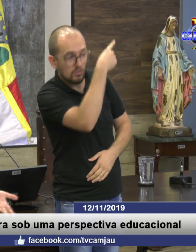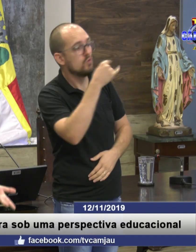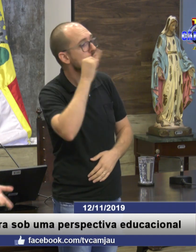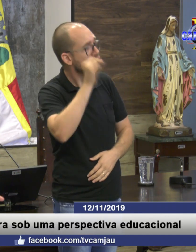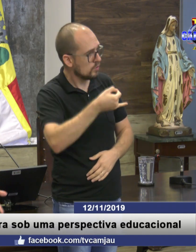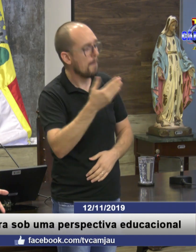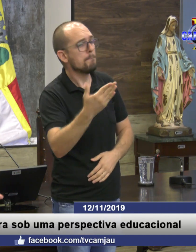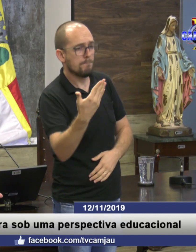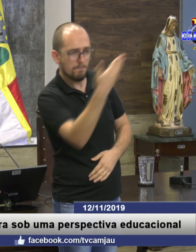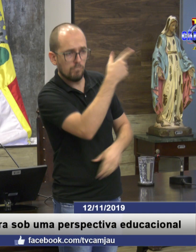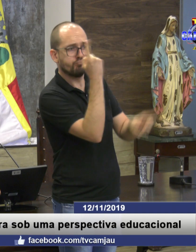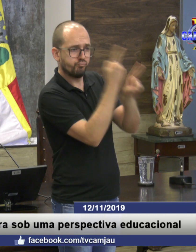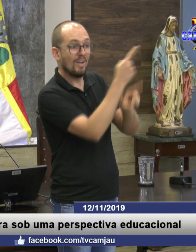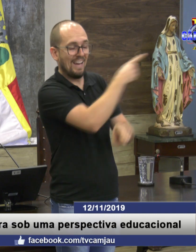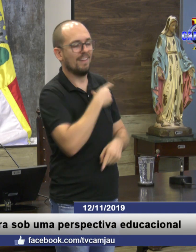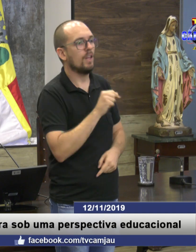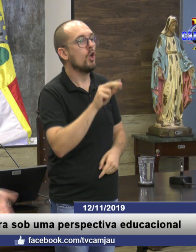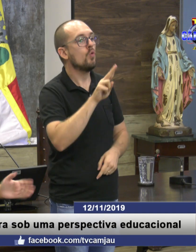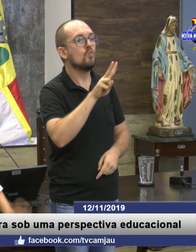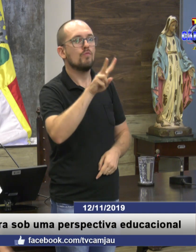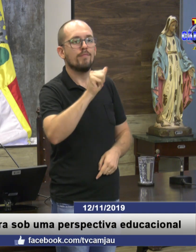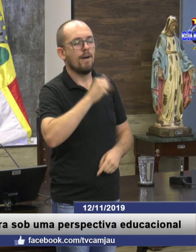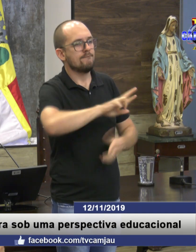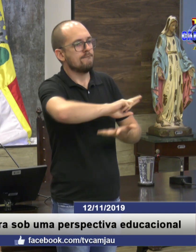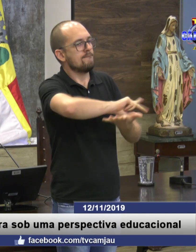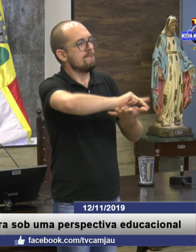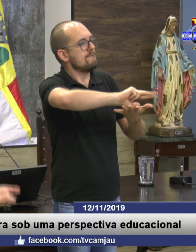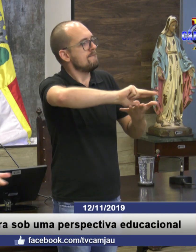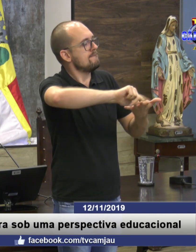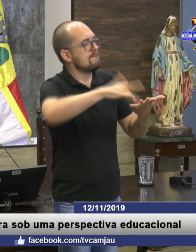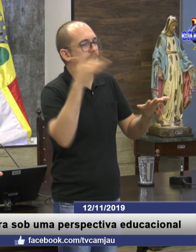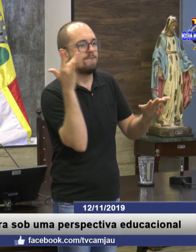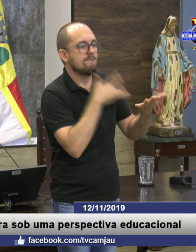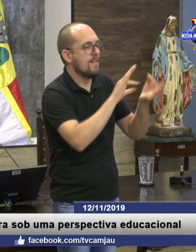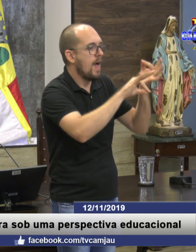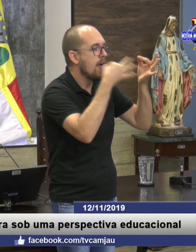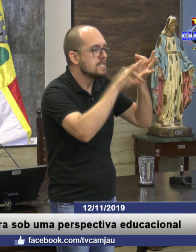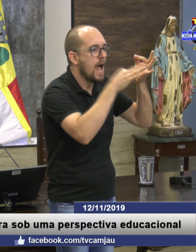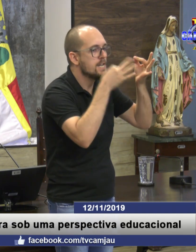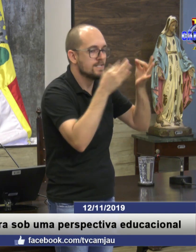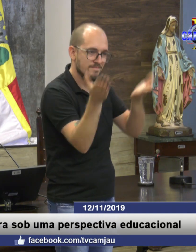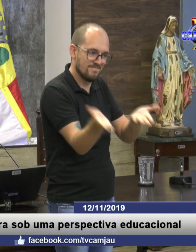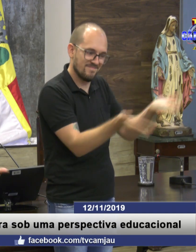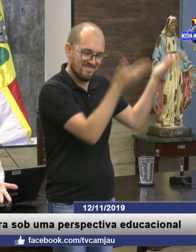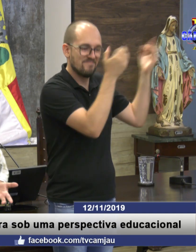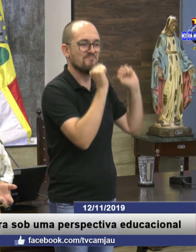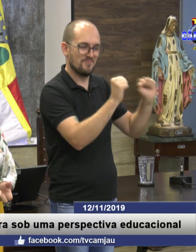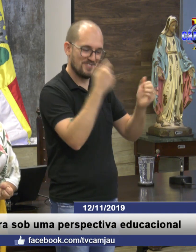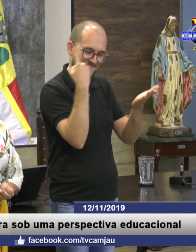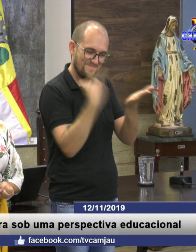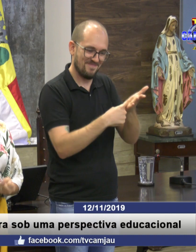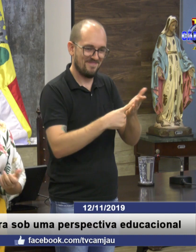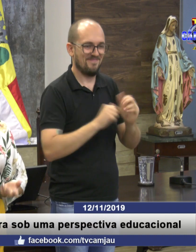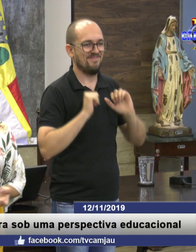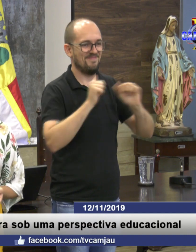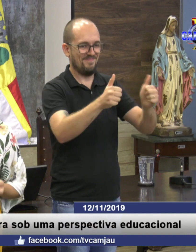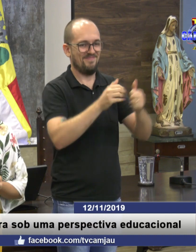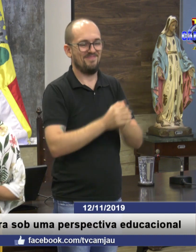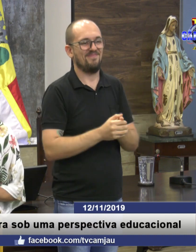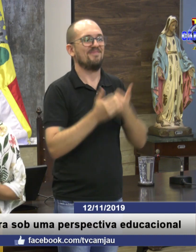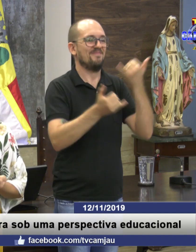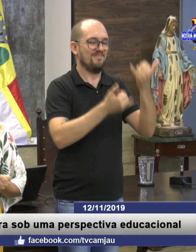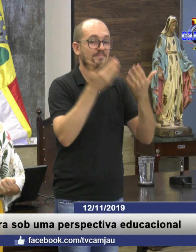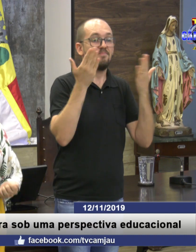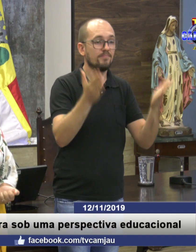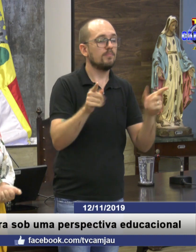que é a terra da uva, né? É muito bom, tem muitas vinícolas, então estão todos convidados. Eu gostaria de agradecer imensamente à